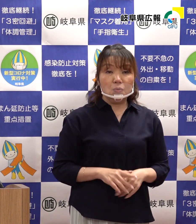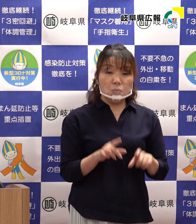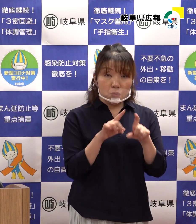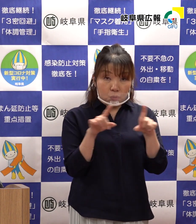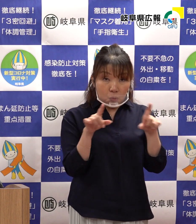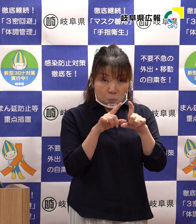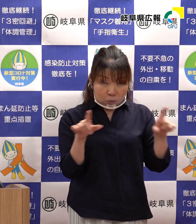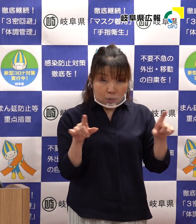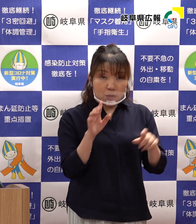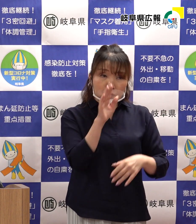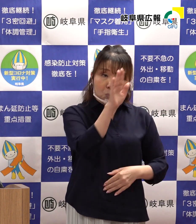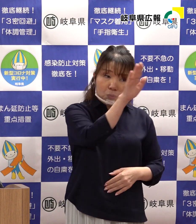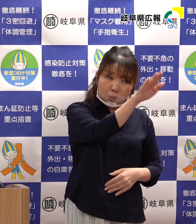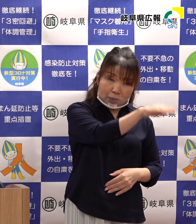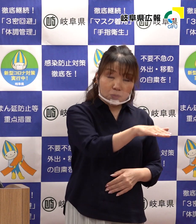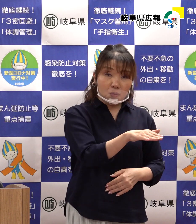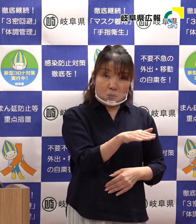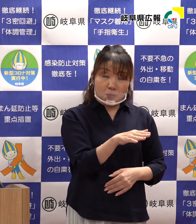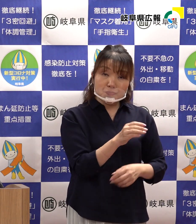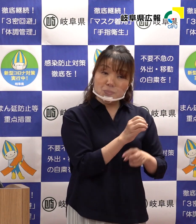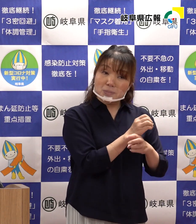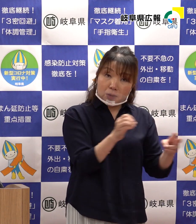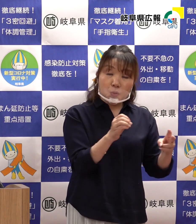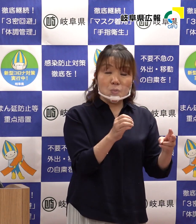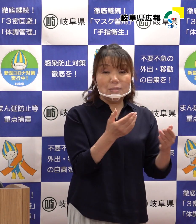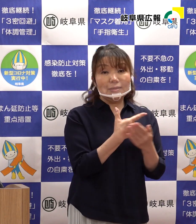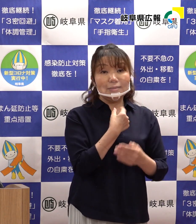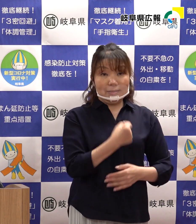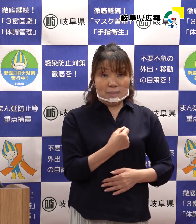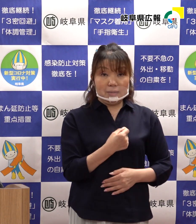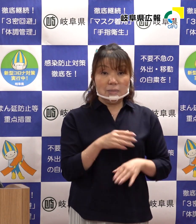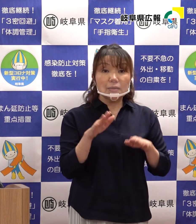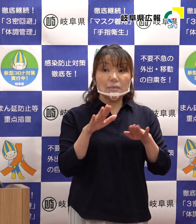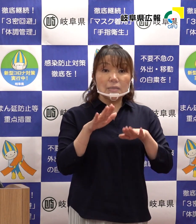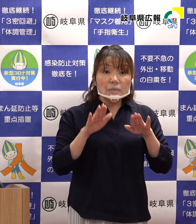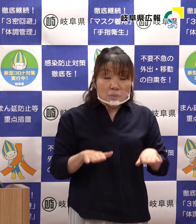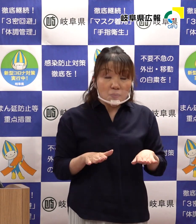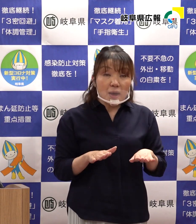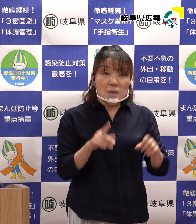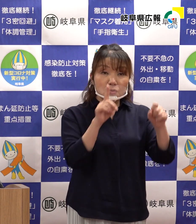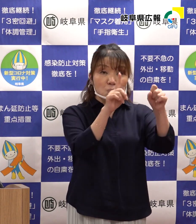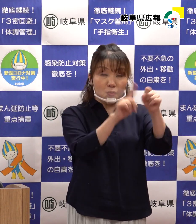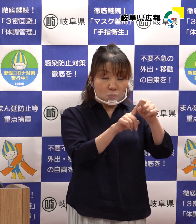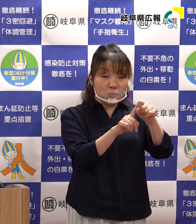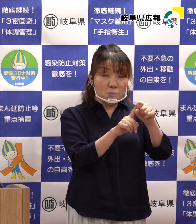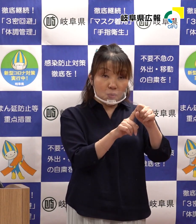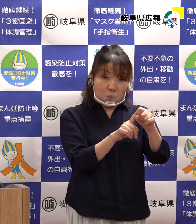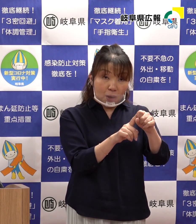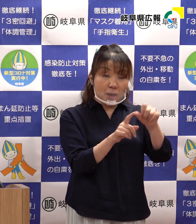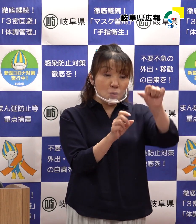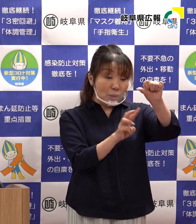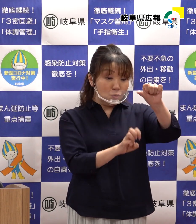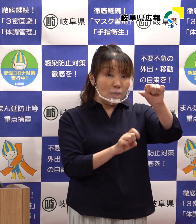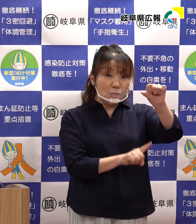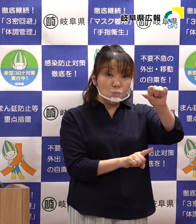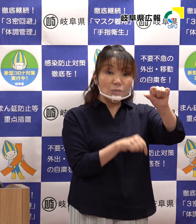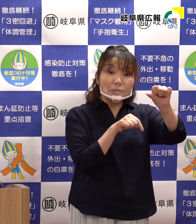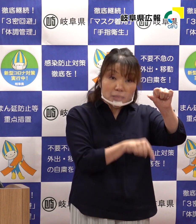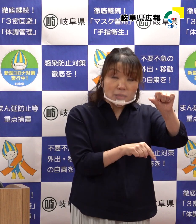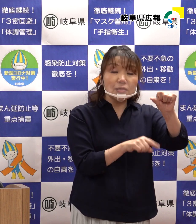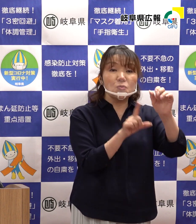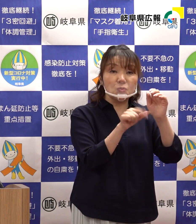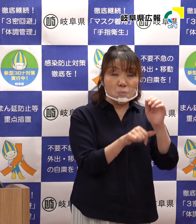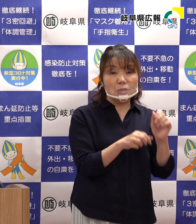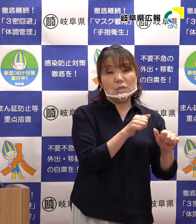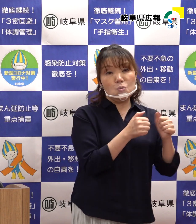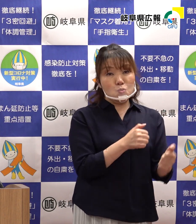ちろん、その先、ゼロに持っていきたいわけでありますけれども、まずは今月いっぱいで 50人を切るところまで持っていきたいと、まあ、そんなふうに